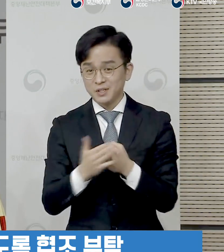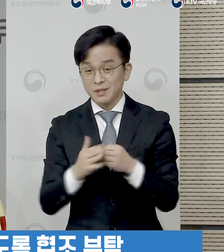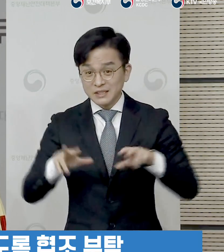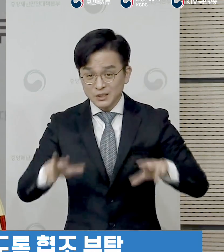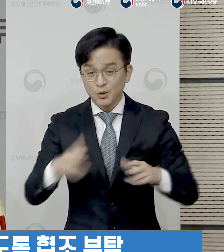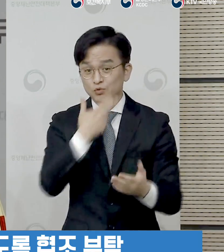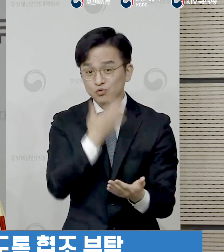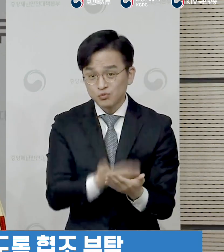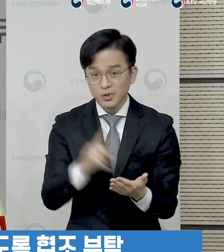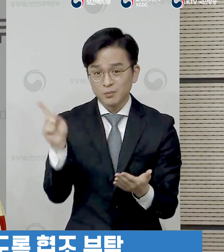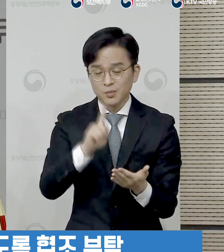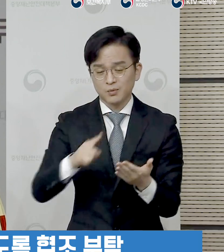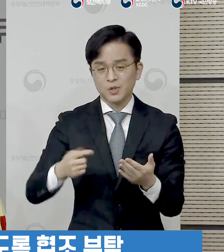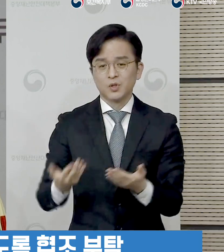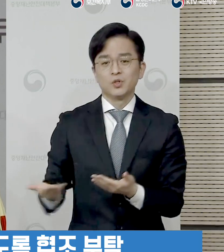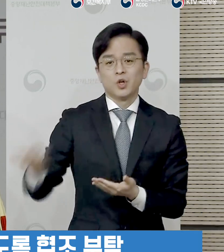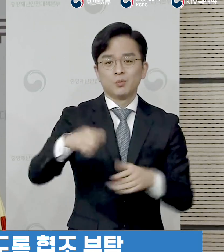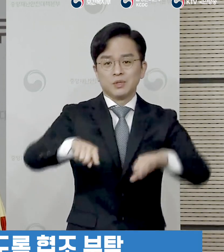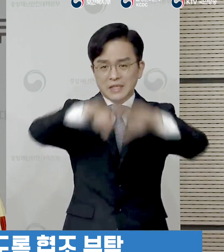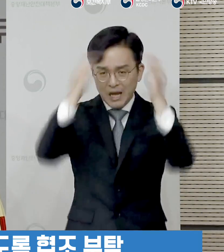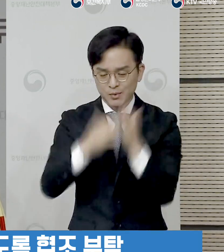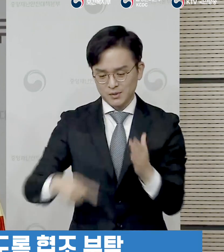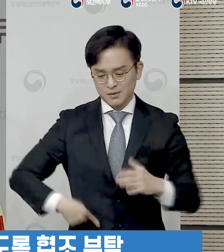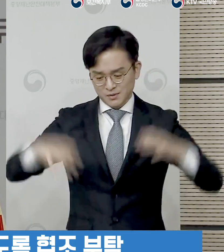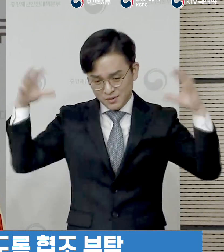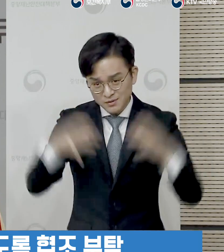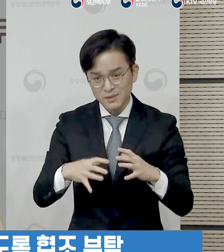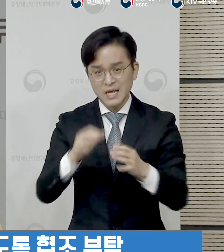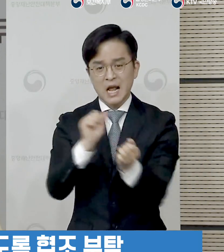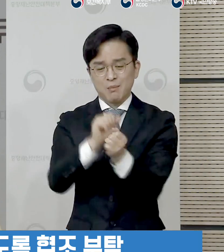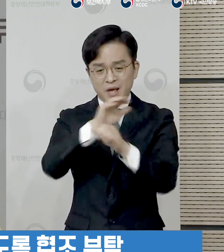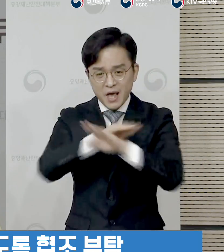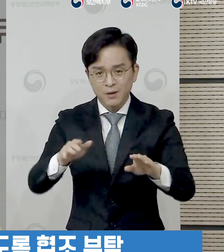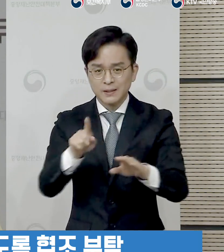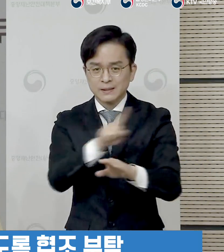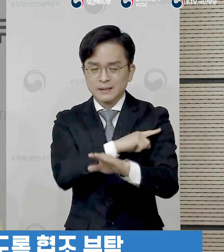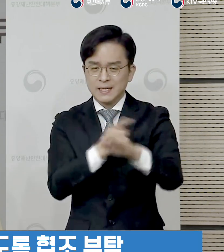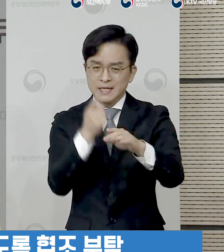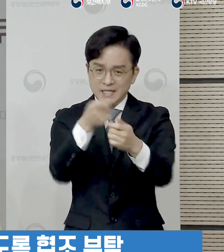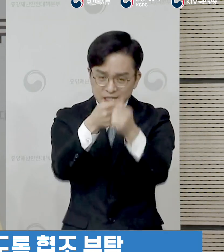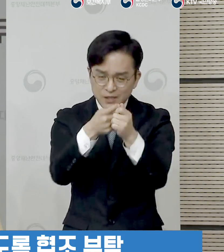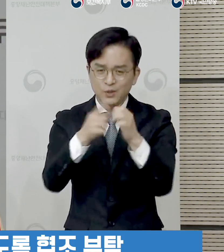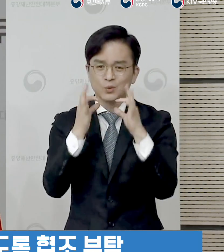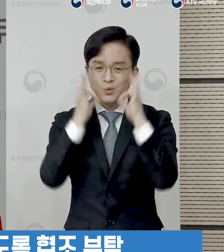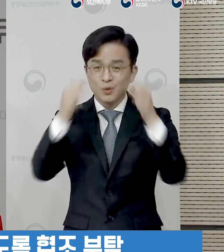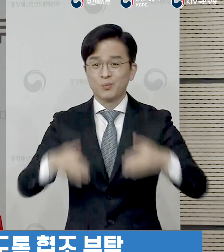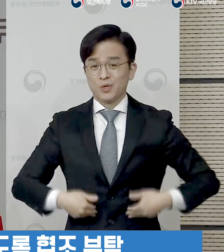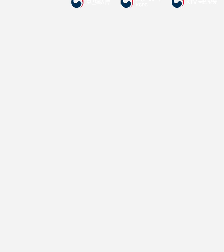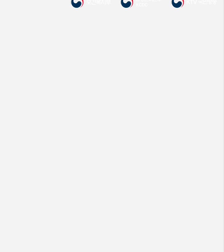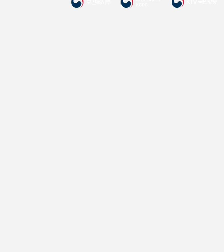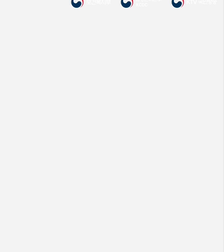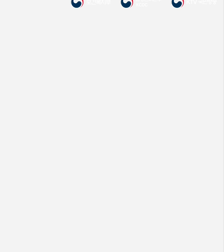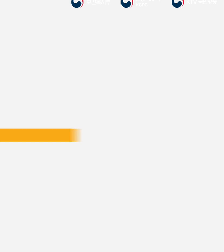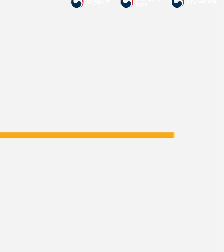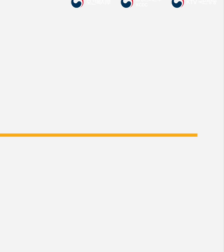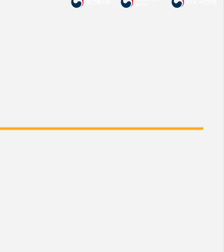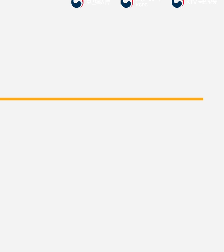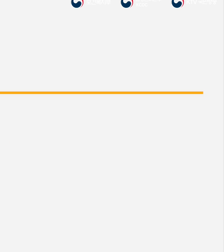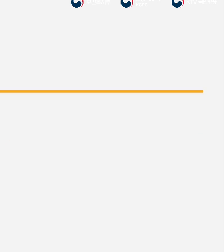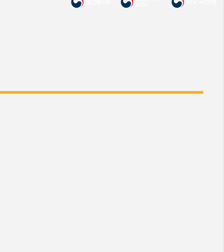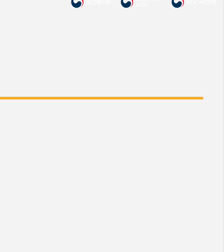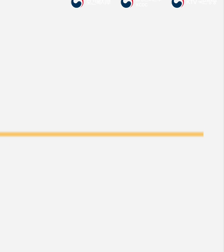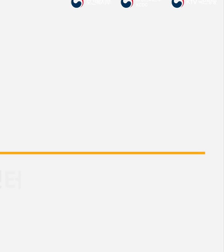감염병 확산을 차단하는 데 집중할 시기입니다. 국민 여러분들의 협조를 부탁드립니다.